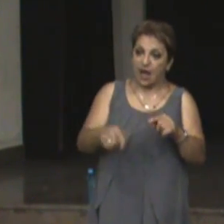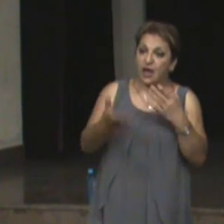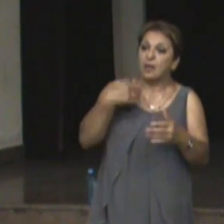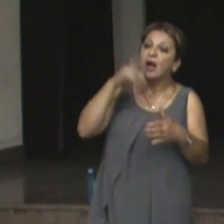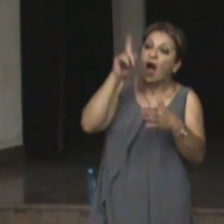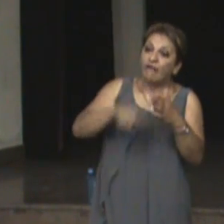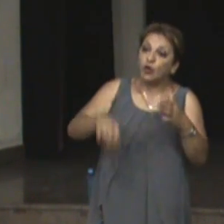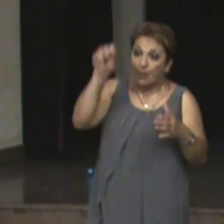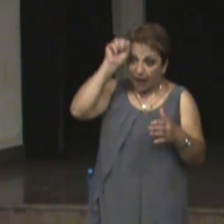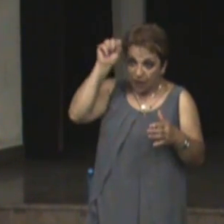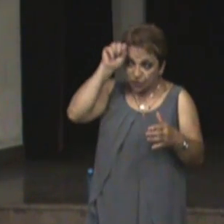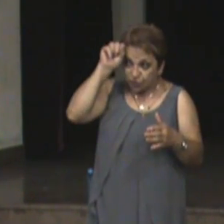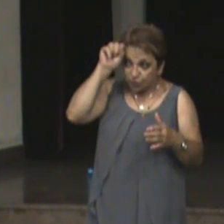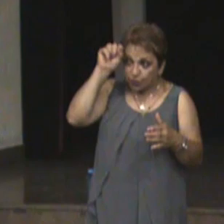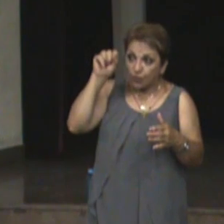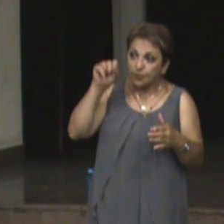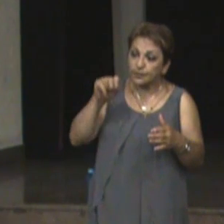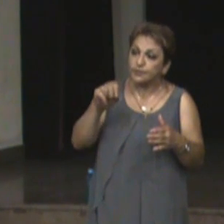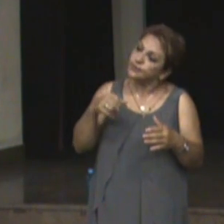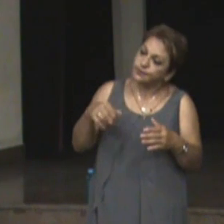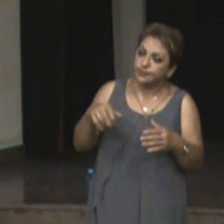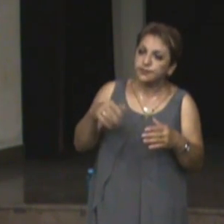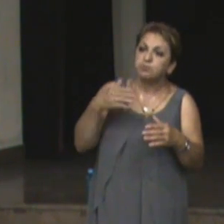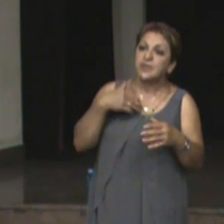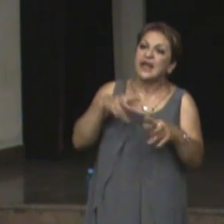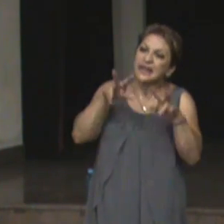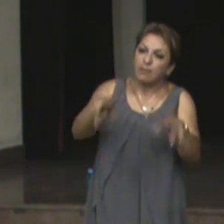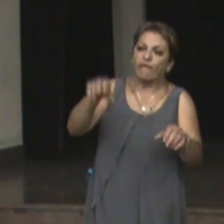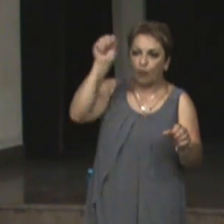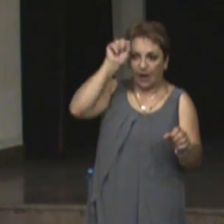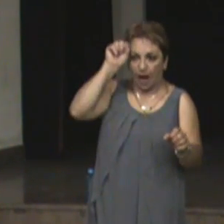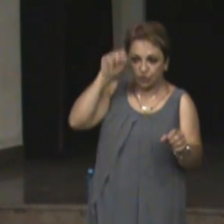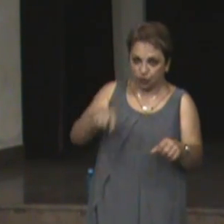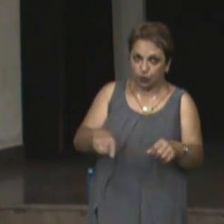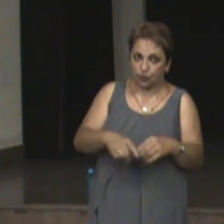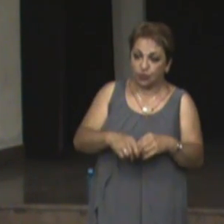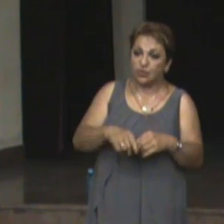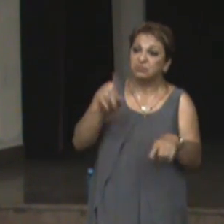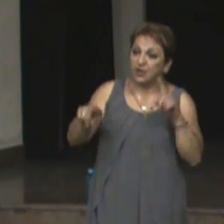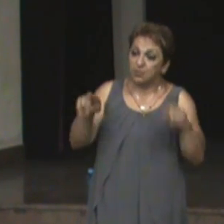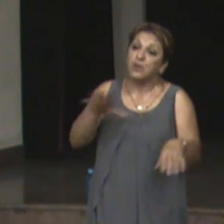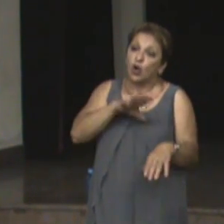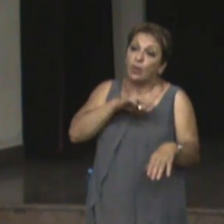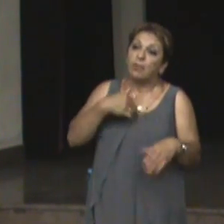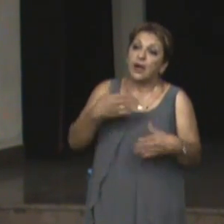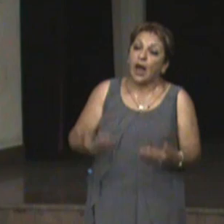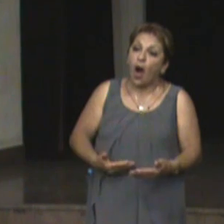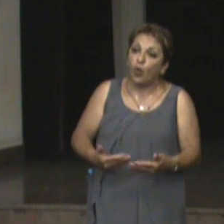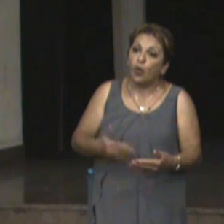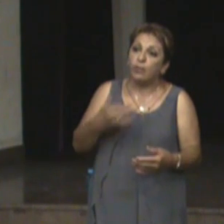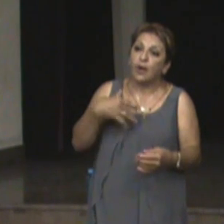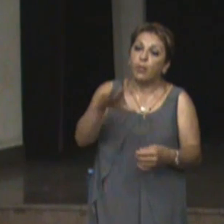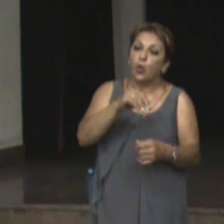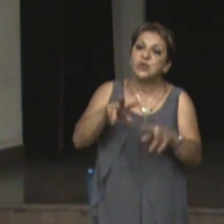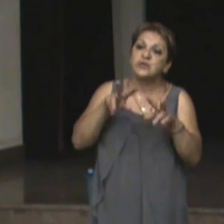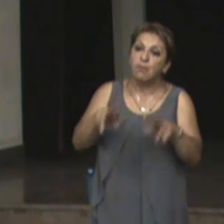ենք Աստծուն, արդյոք մենք ձգտում ենք նմանվելու Աստծուն։ Եվ երբեմն լինում է մեր կյանքում այնպես, որ մենք